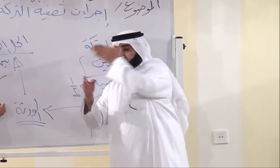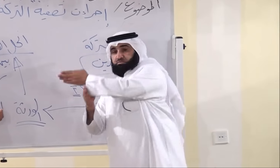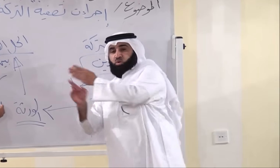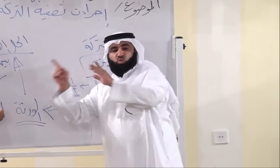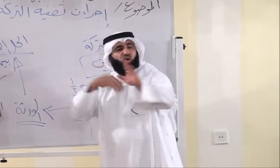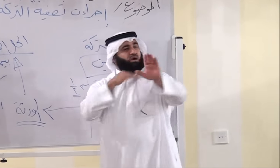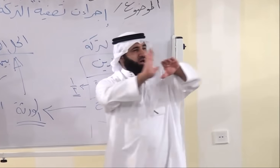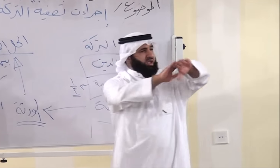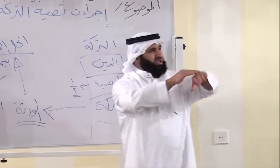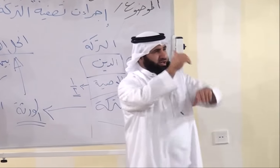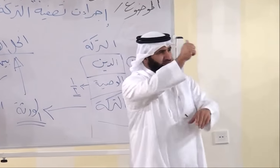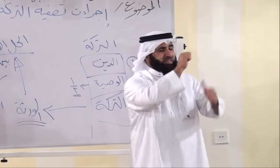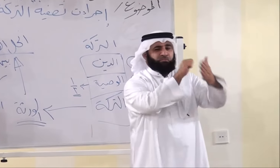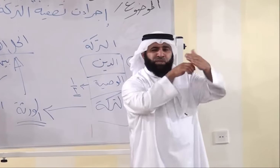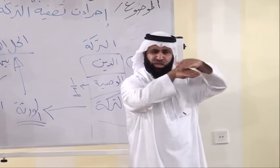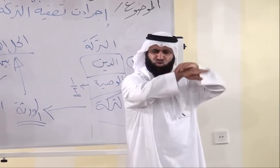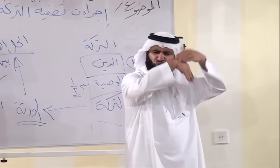الاستعانة